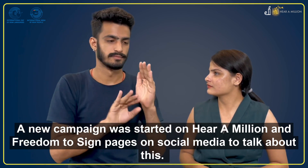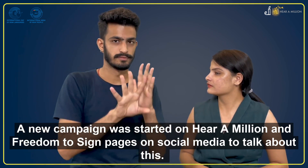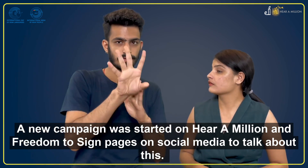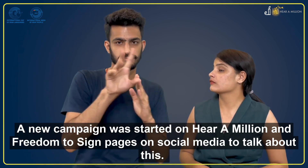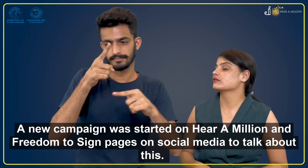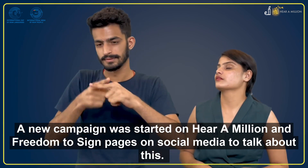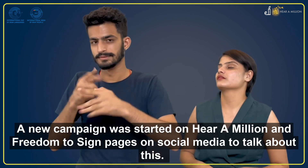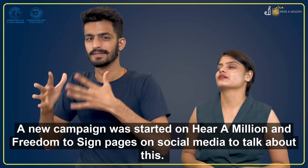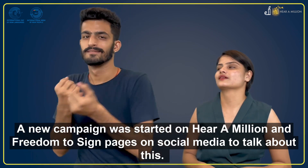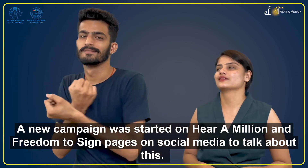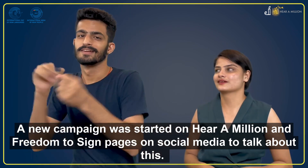लिए है